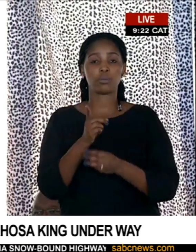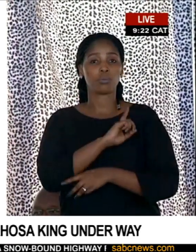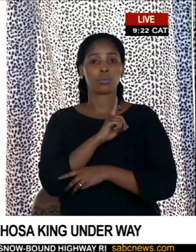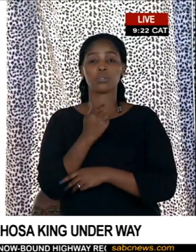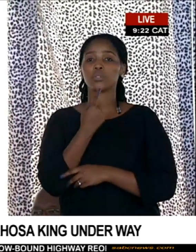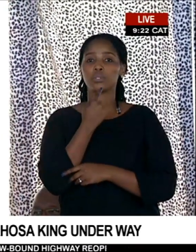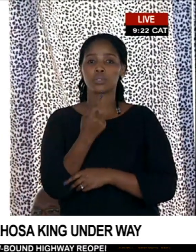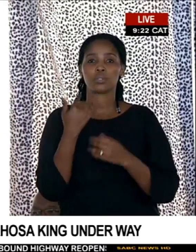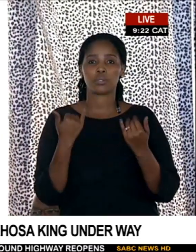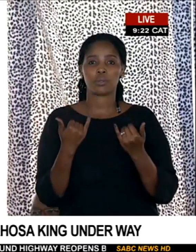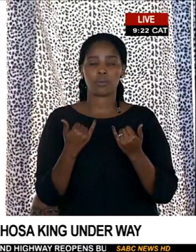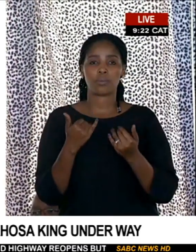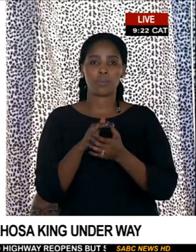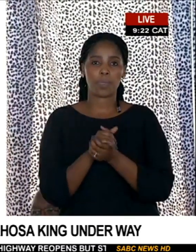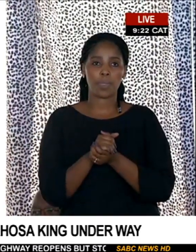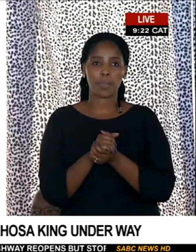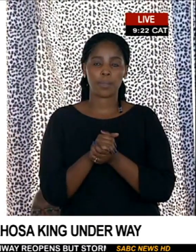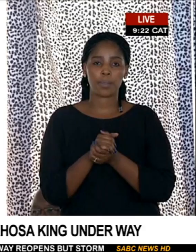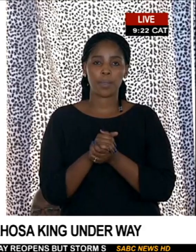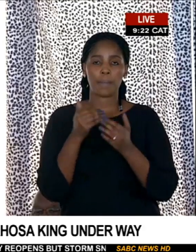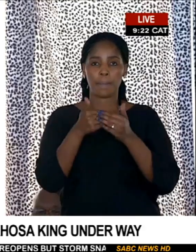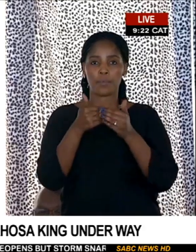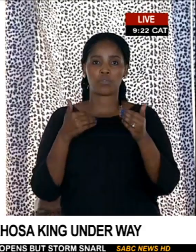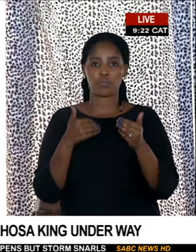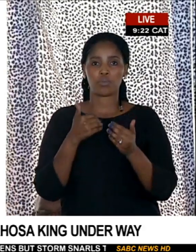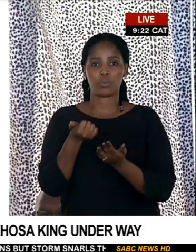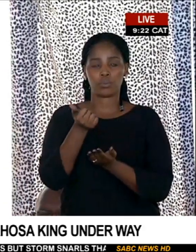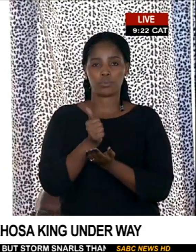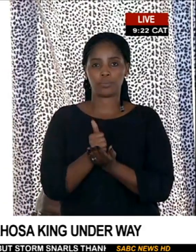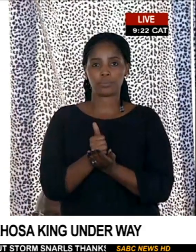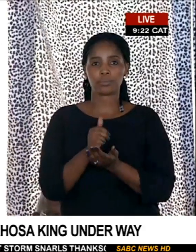namhlanje xa ndizawuhlala phantsi